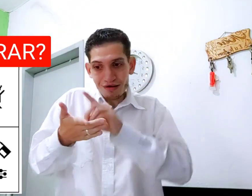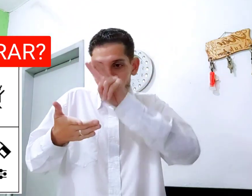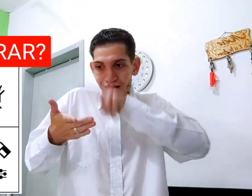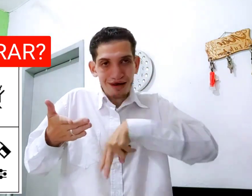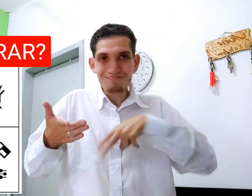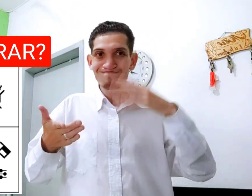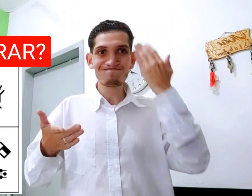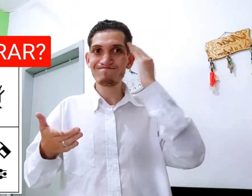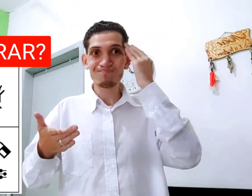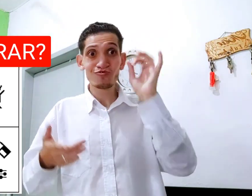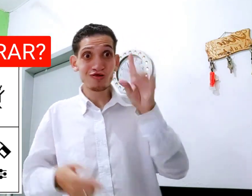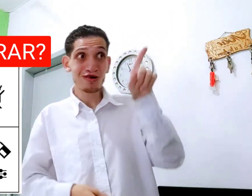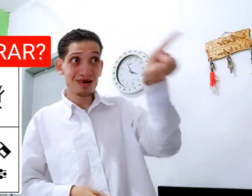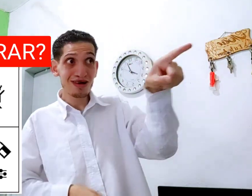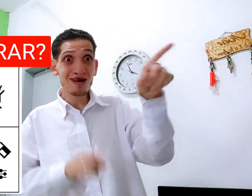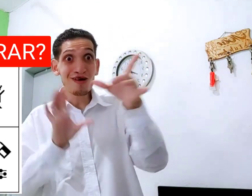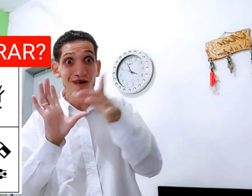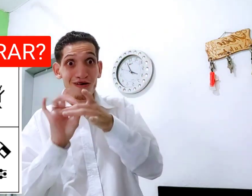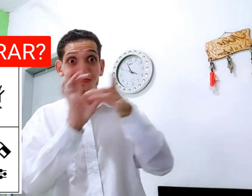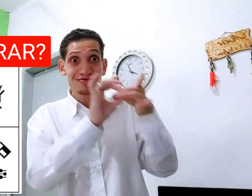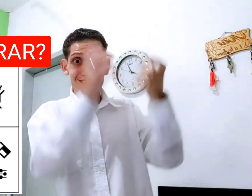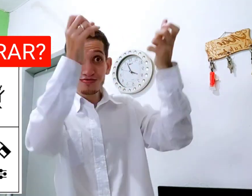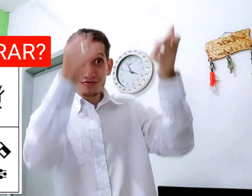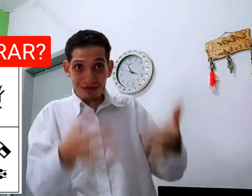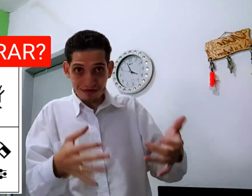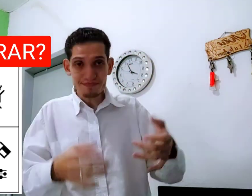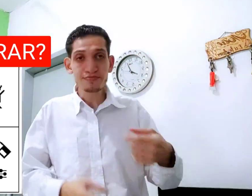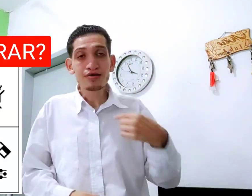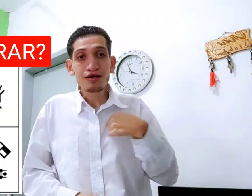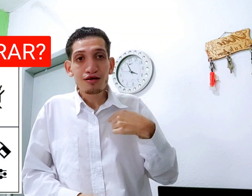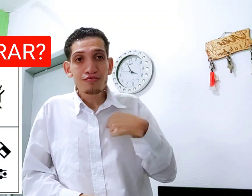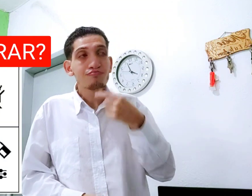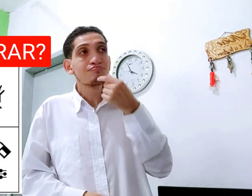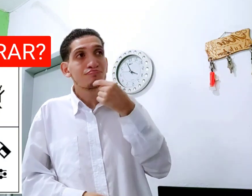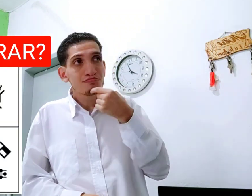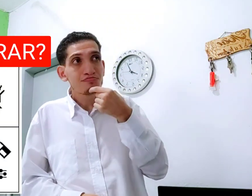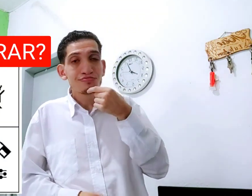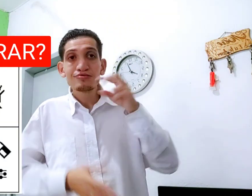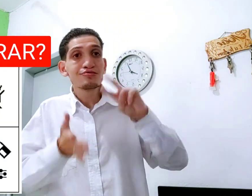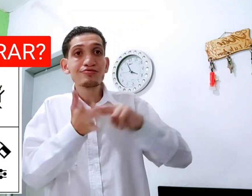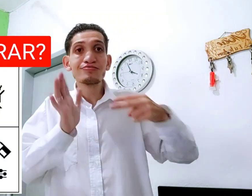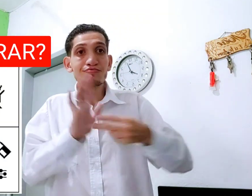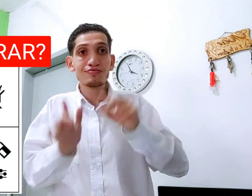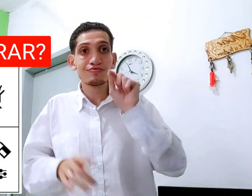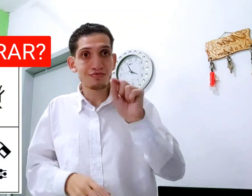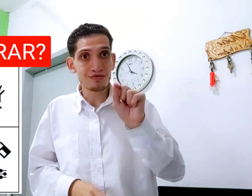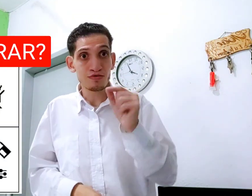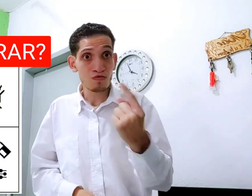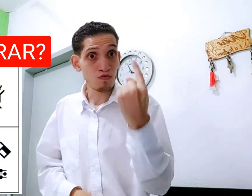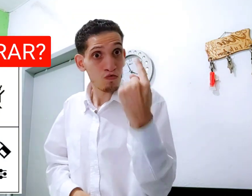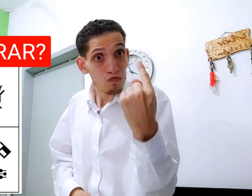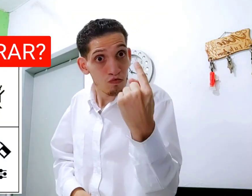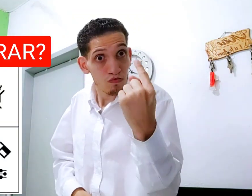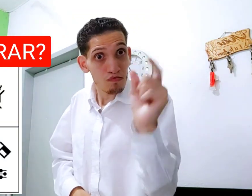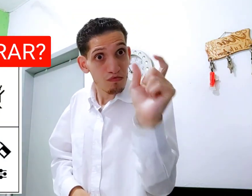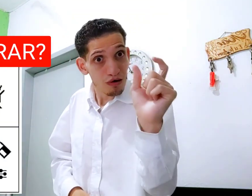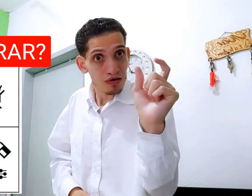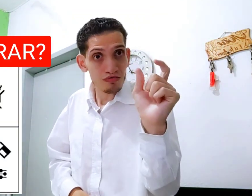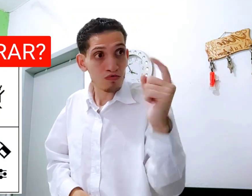né? Por mais que eu leia no dicionário, a explicação deles eu comecei a entender. E eu percebi que